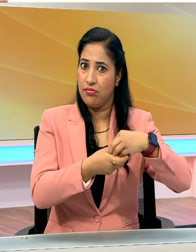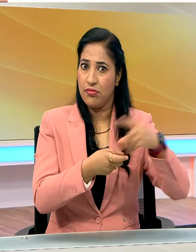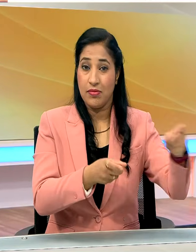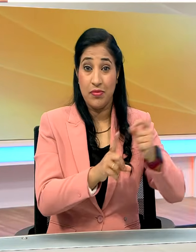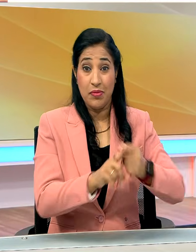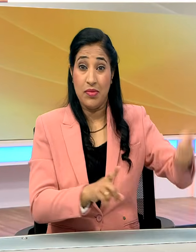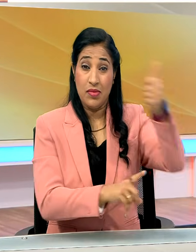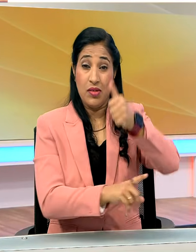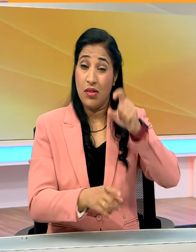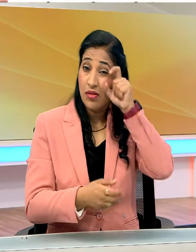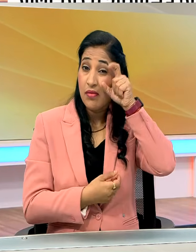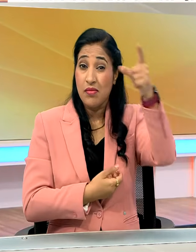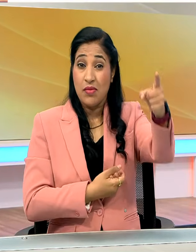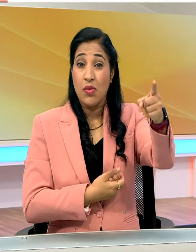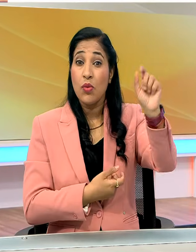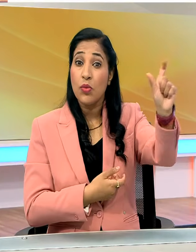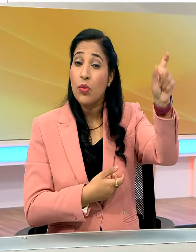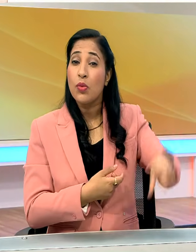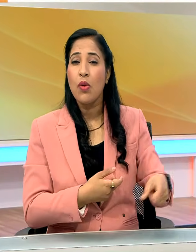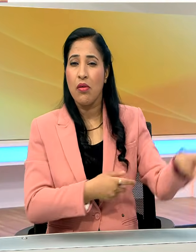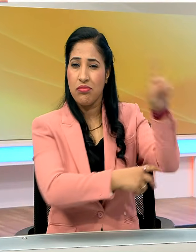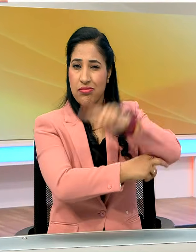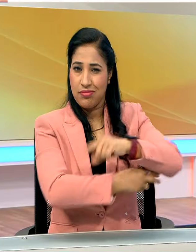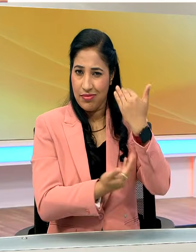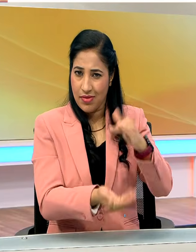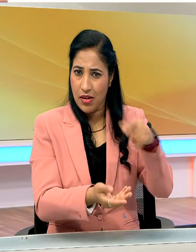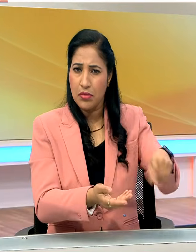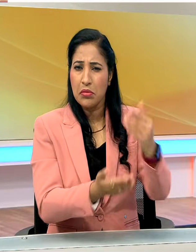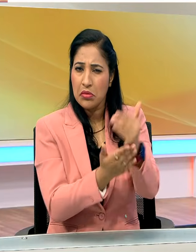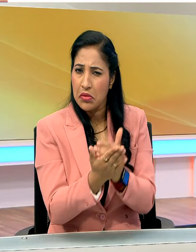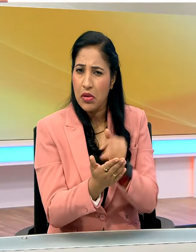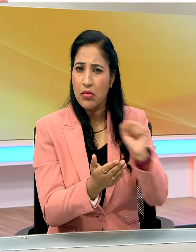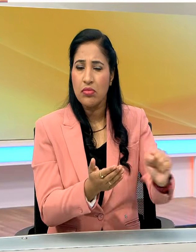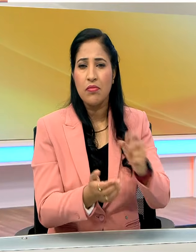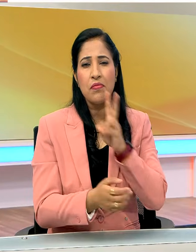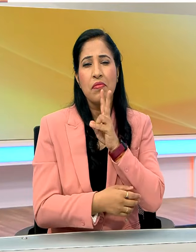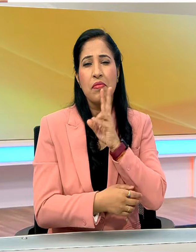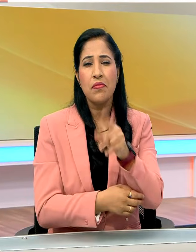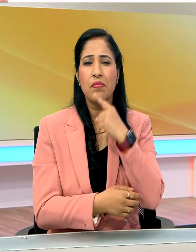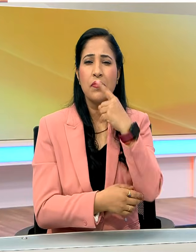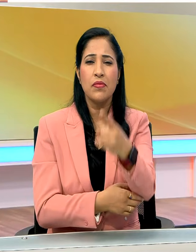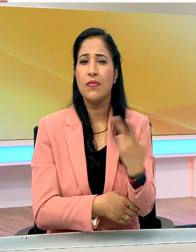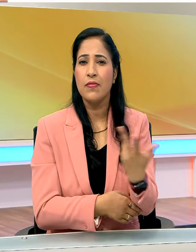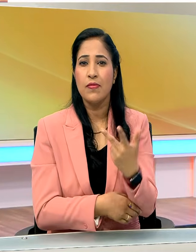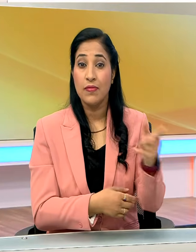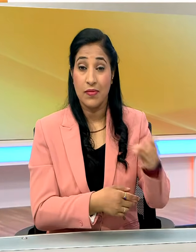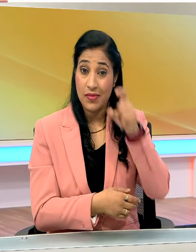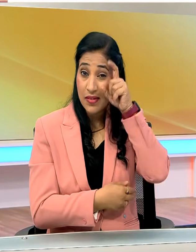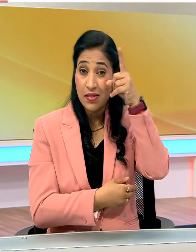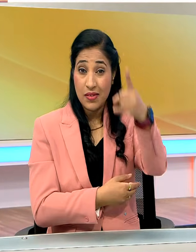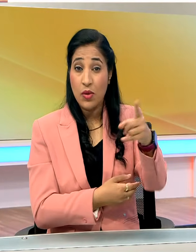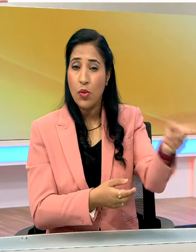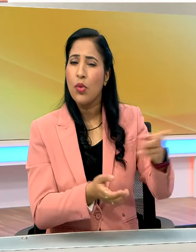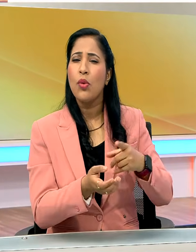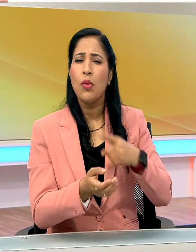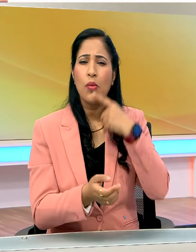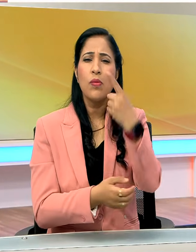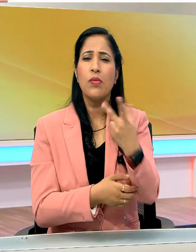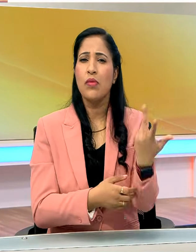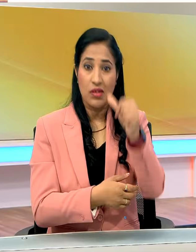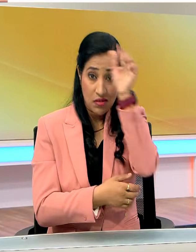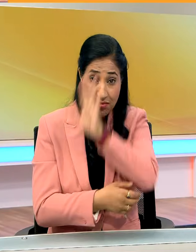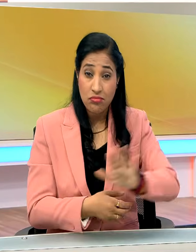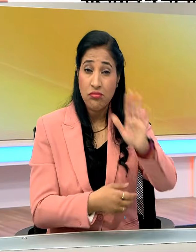डॉक्टर बाबा साहेब भीमराव अंबेडकर की जयंती के अवसर पर आयोजित कार्यक्रम को संबोधित करते हुए कहा कि बाबा साहेब का मानना था कि भारत